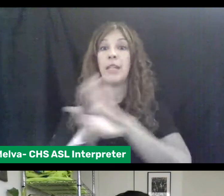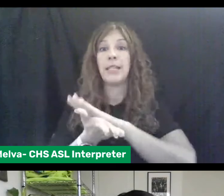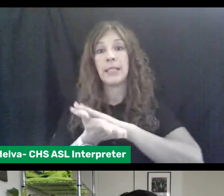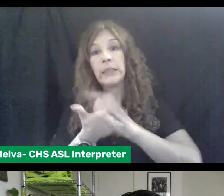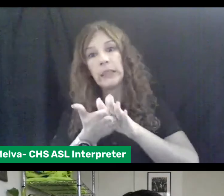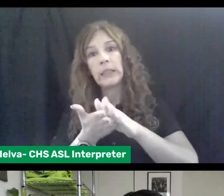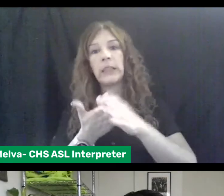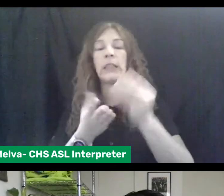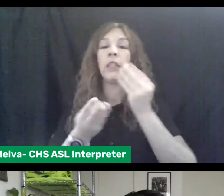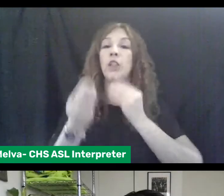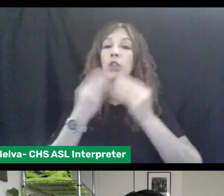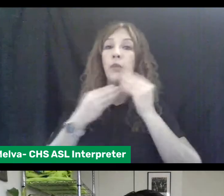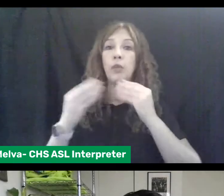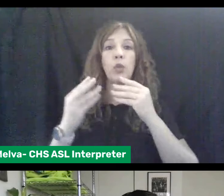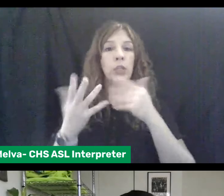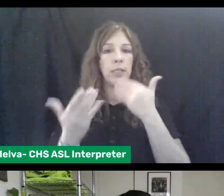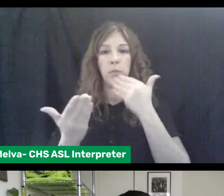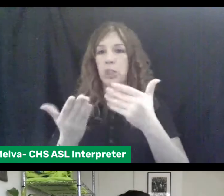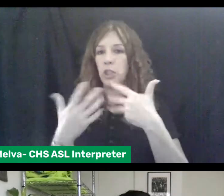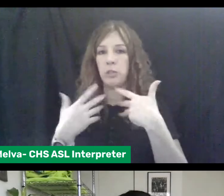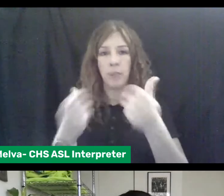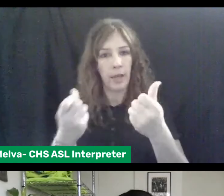higiénicamente los alimentos.